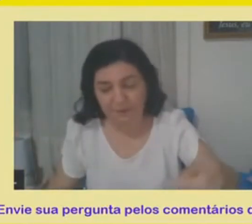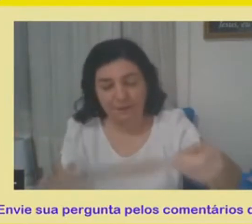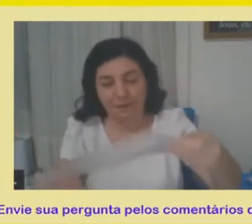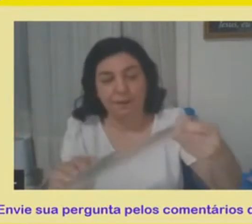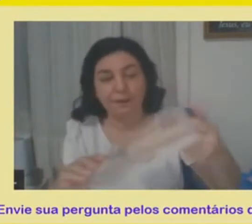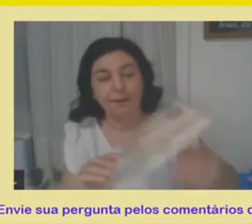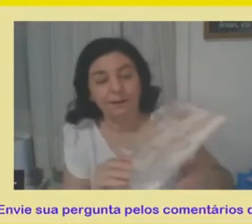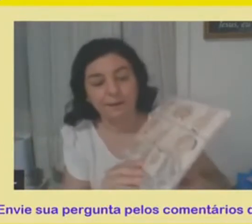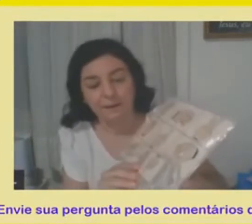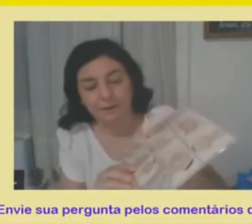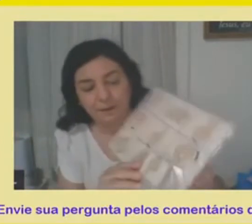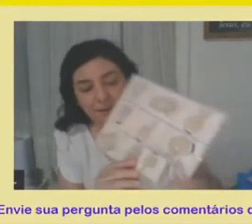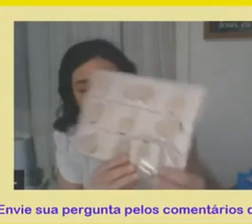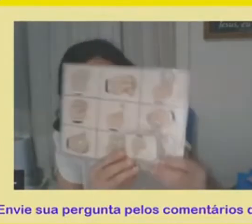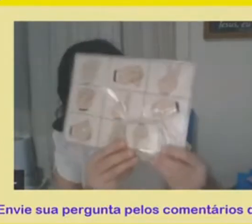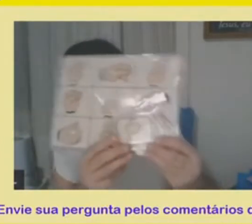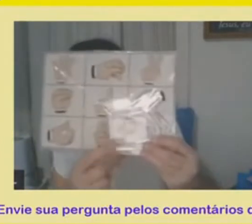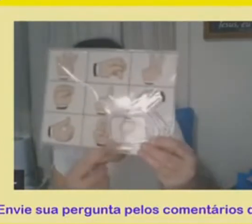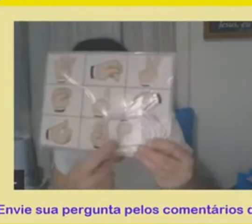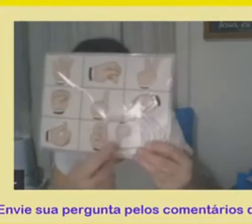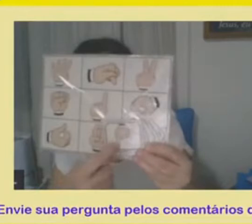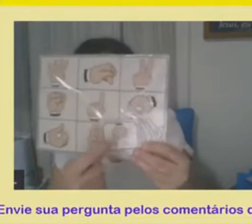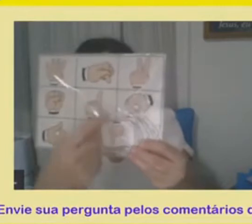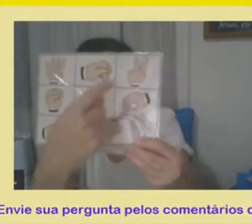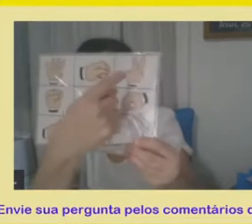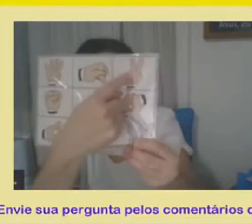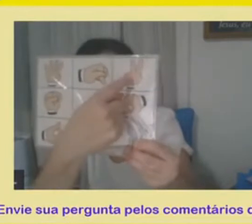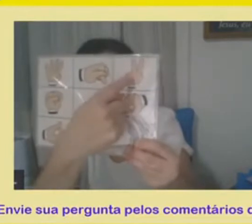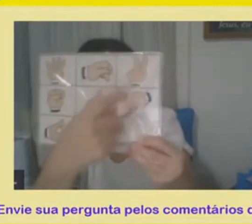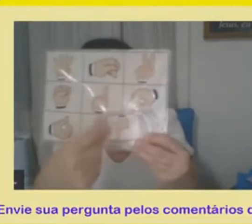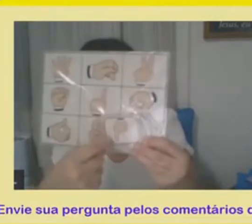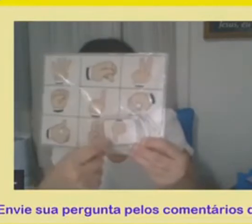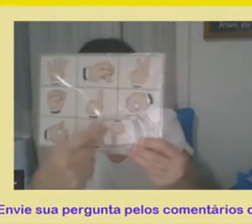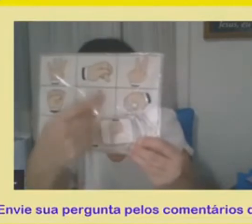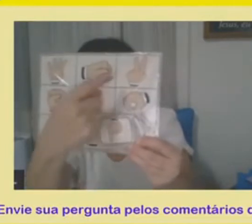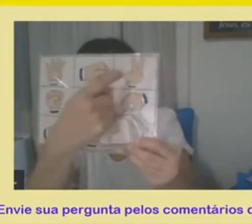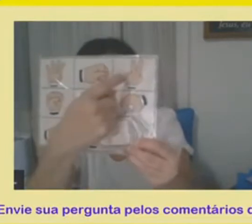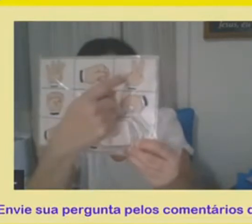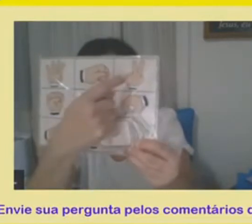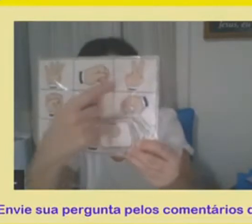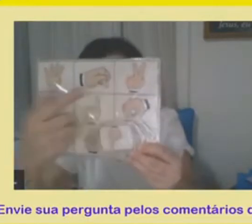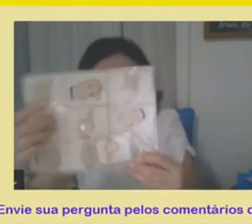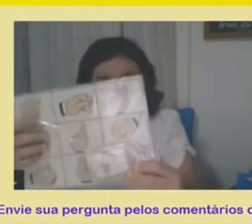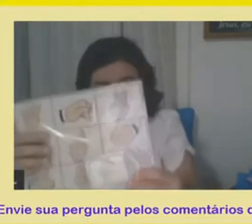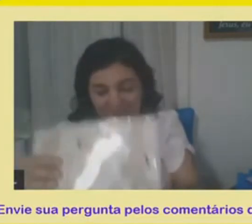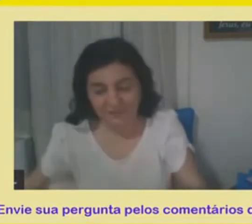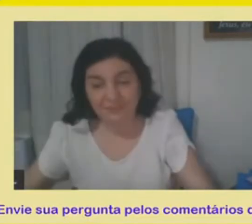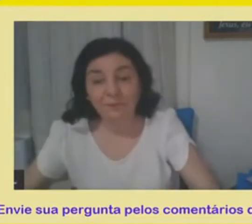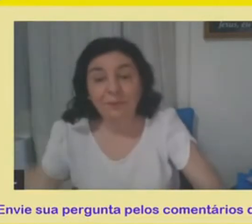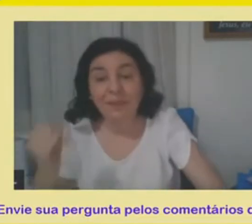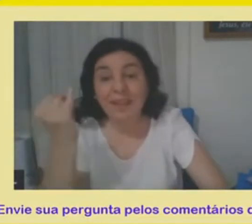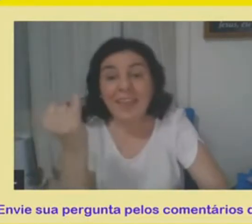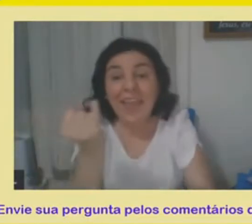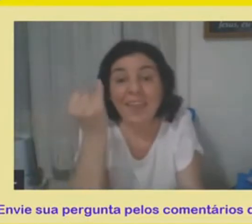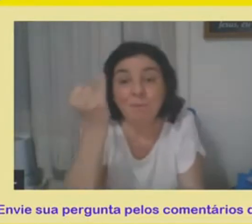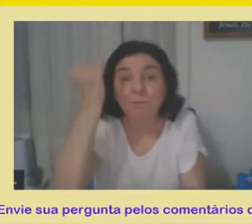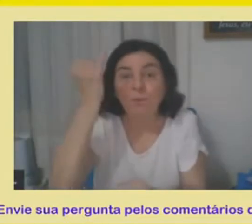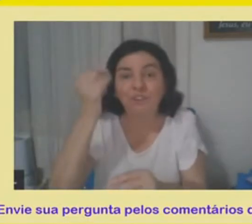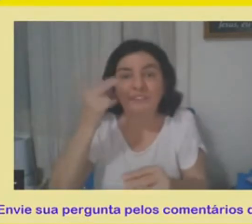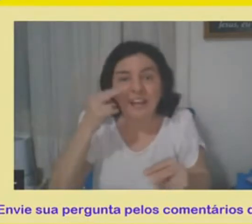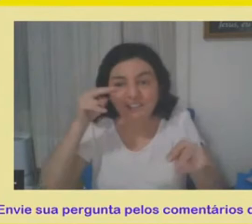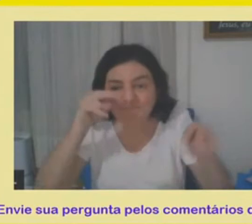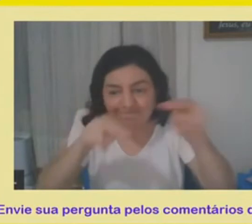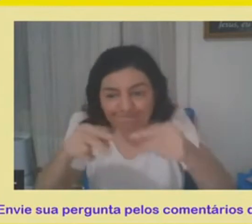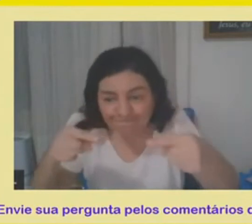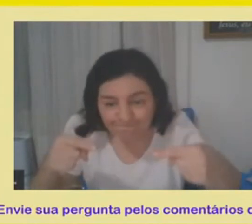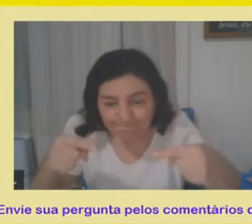sinais, então precisa ser muito visual, tem que combinar, sim, para saber, para eles